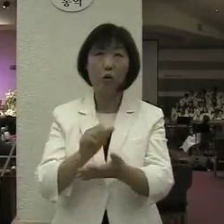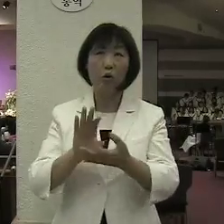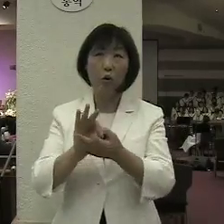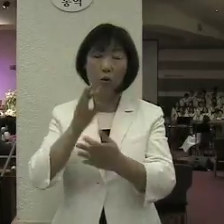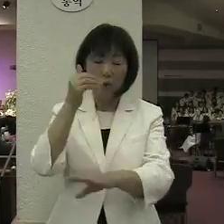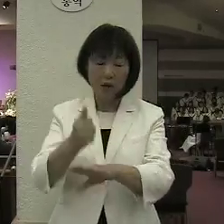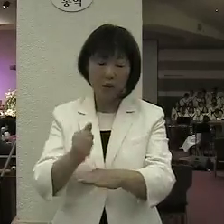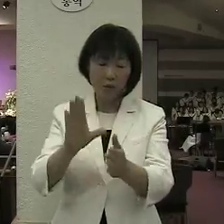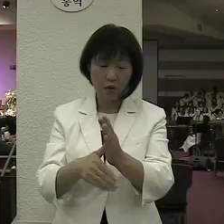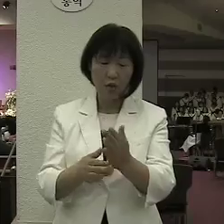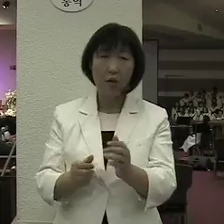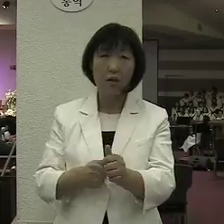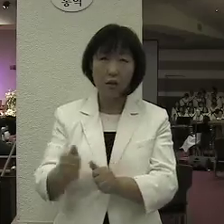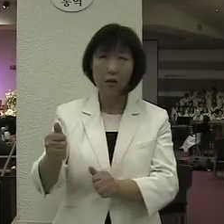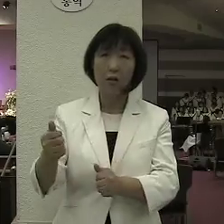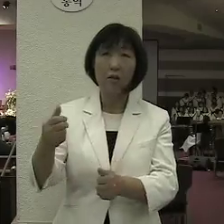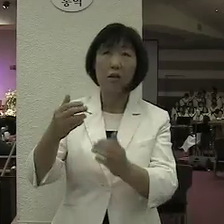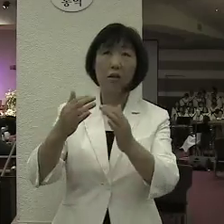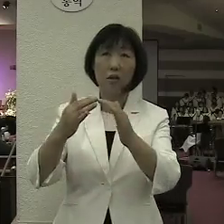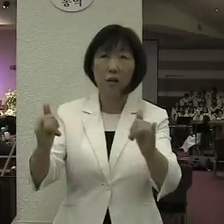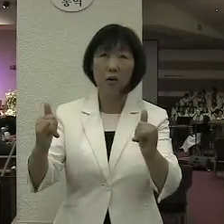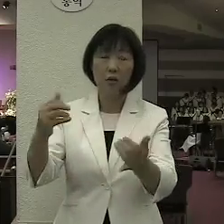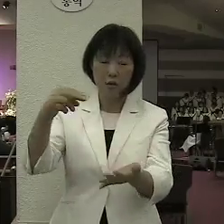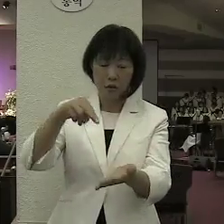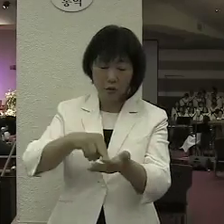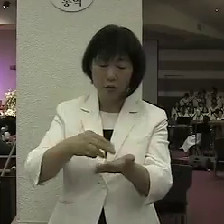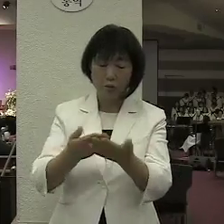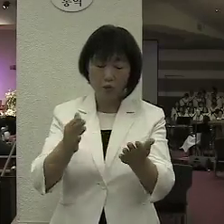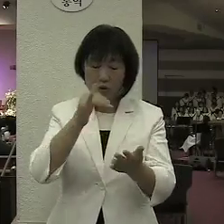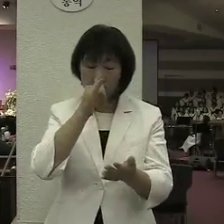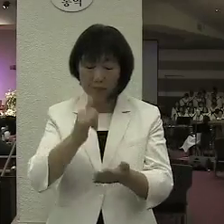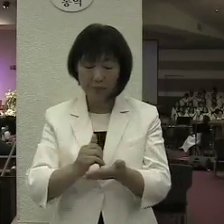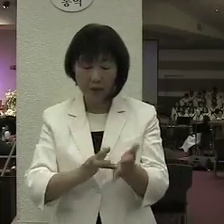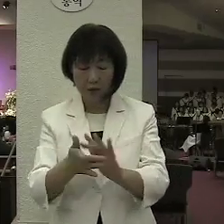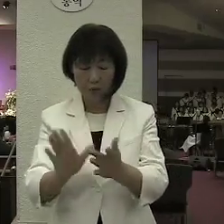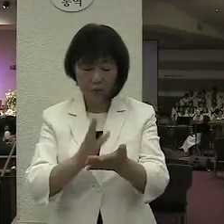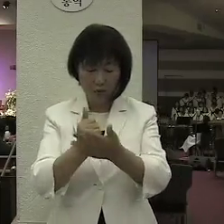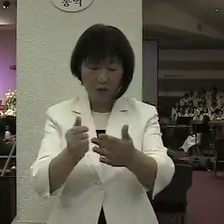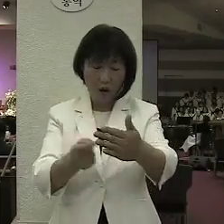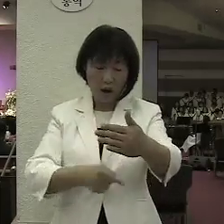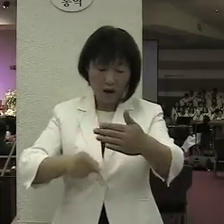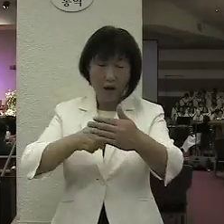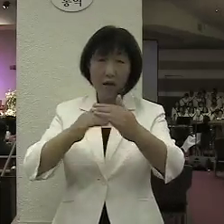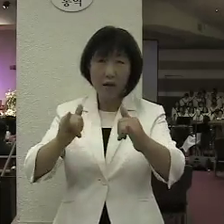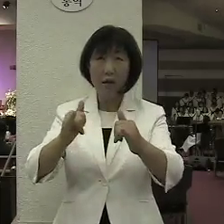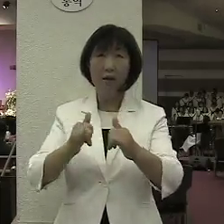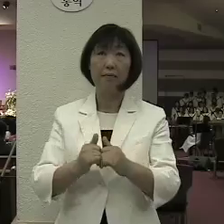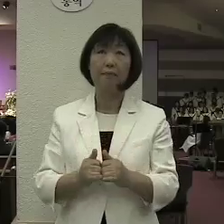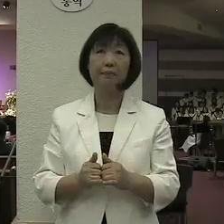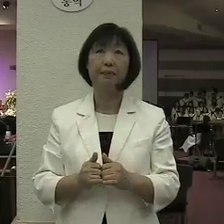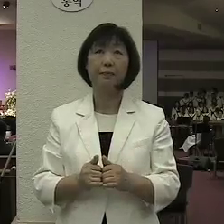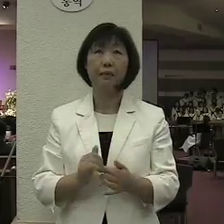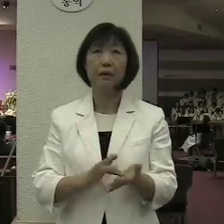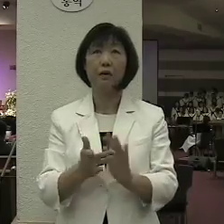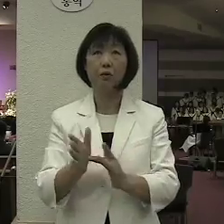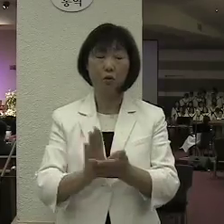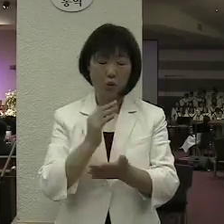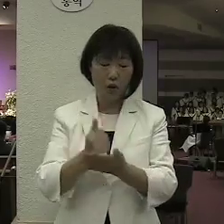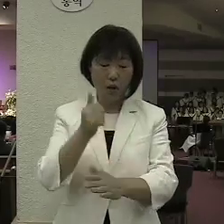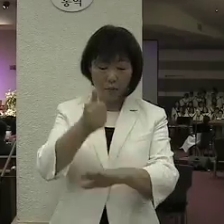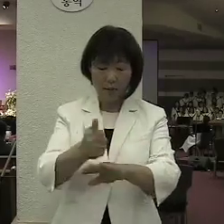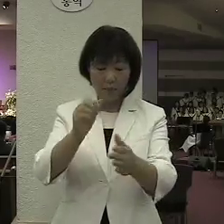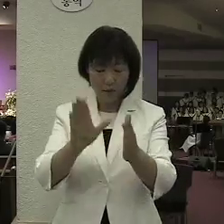보여주시면서 오늘의 아픔을 견디라는 것입니다. 오늘이 아무리 어려움과 아픔이 있을지라도 마지막에 승리라면